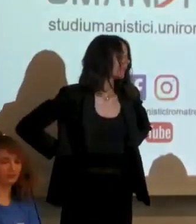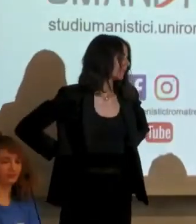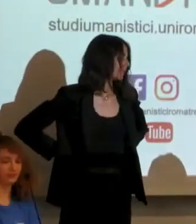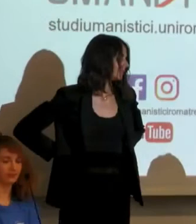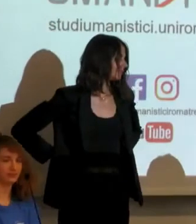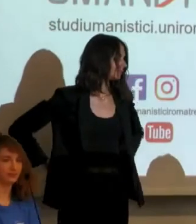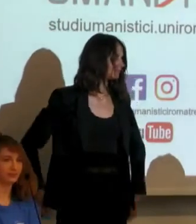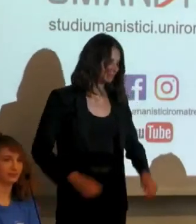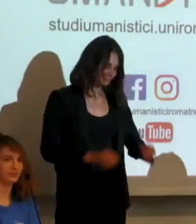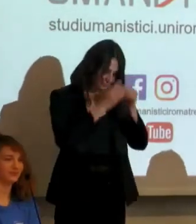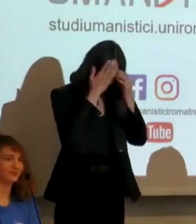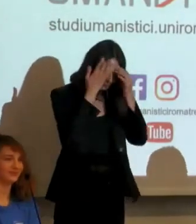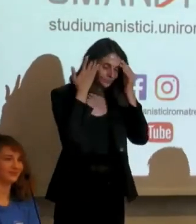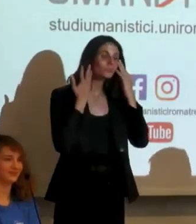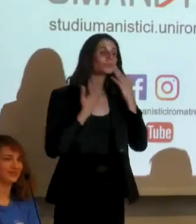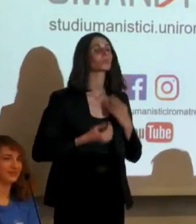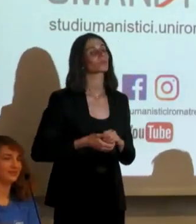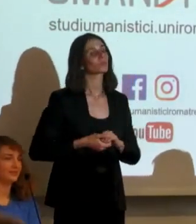Ecco qua, sì,